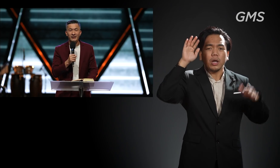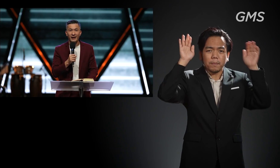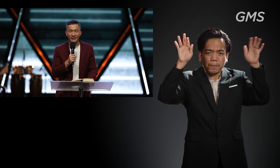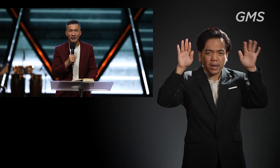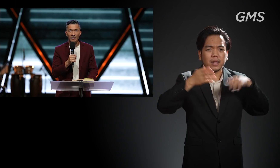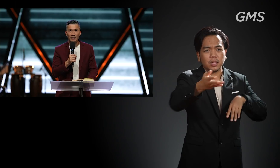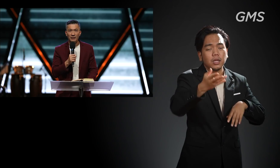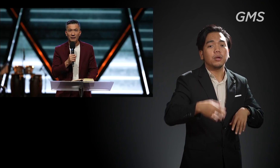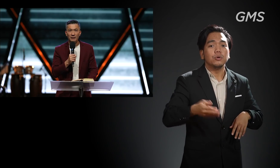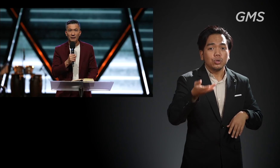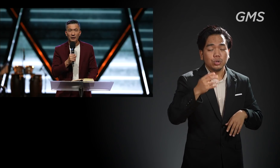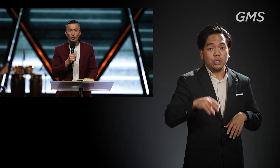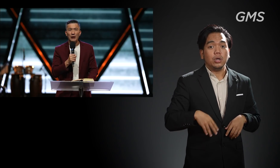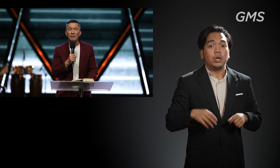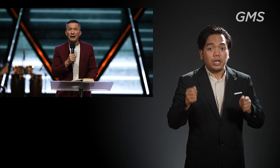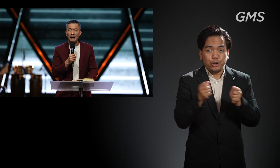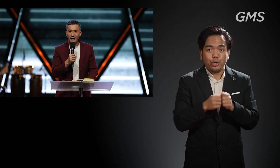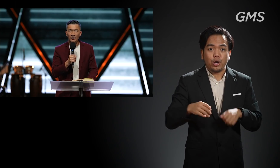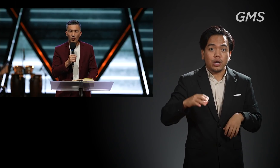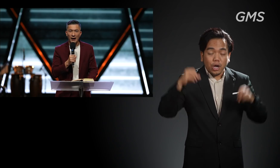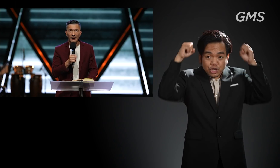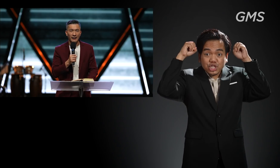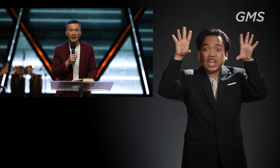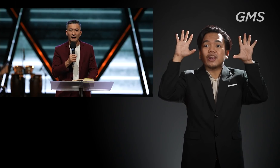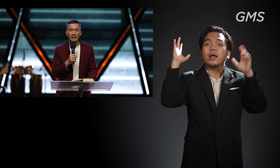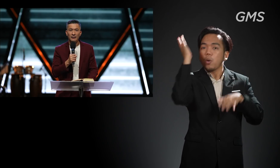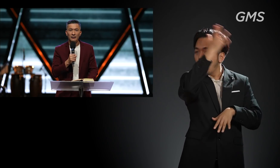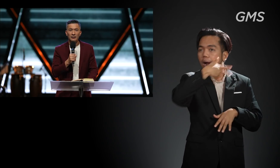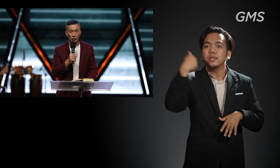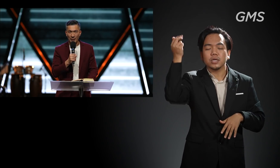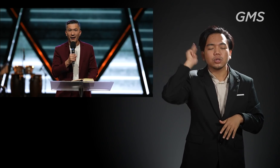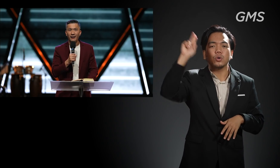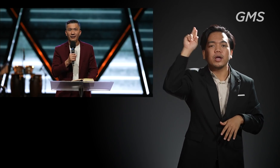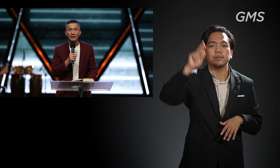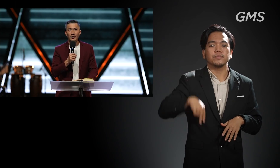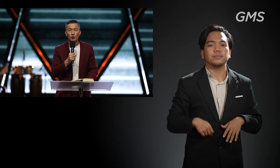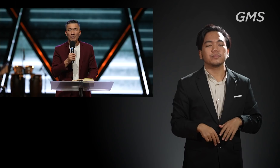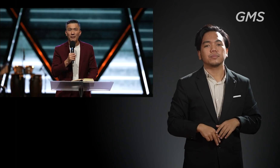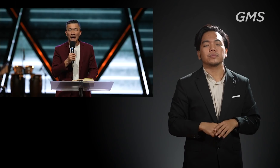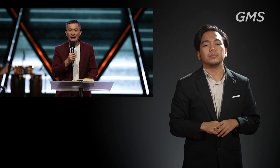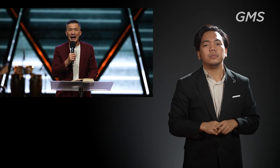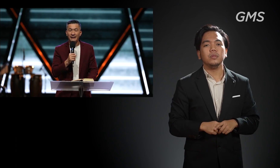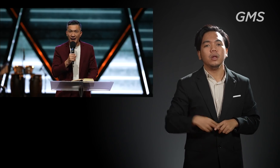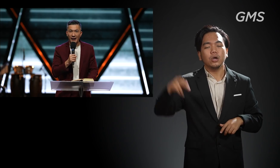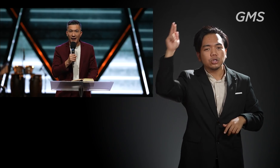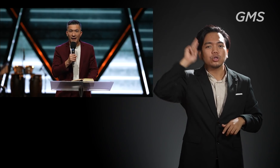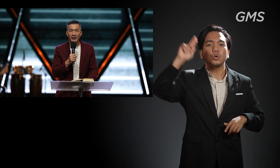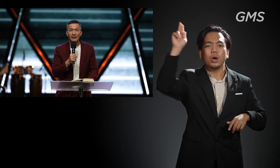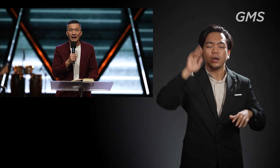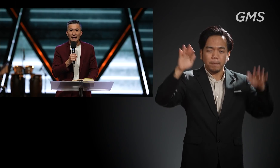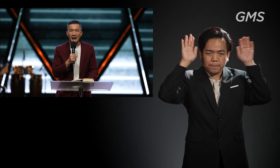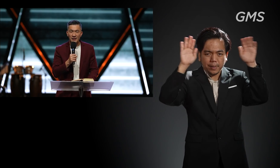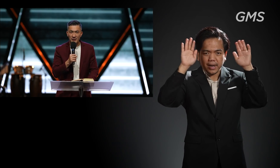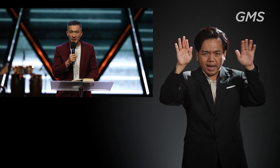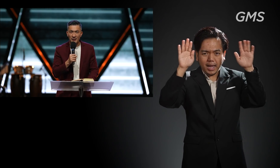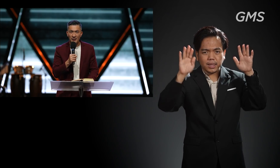dengan wajahnya. Tuhan memberkati keuangan Anda. Terutama Tuhan memberkati hati Anda